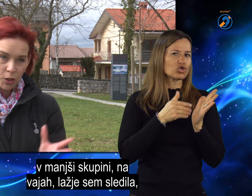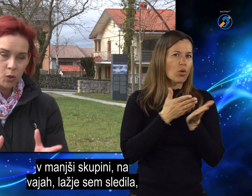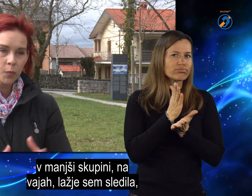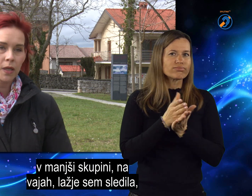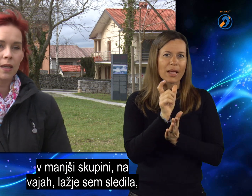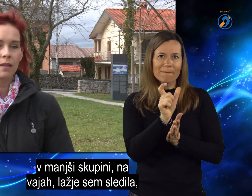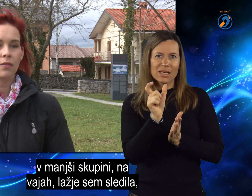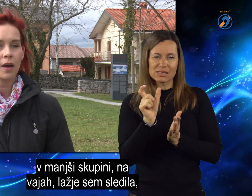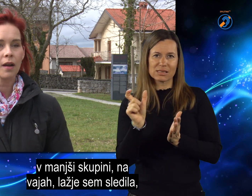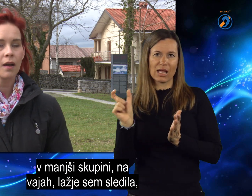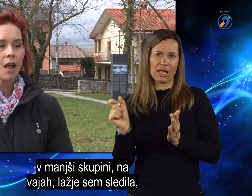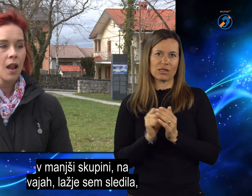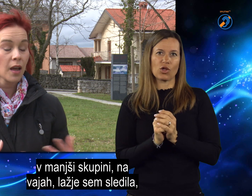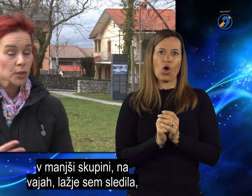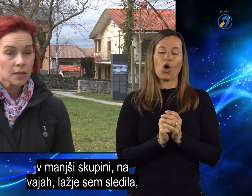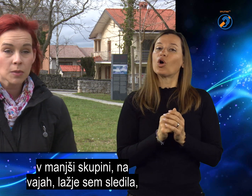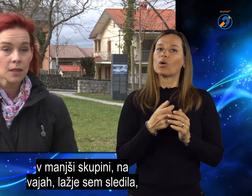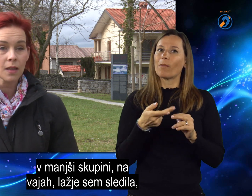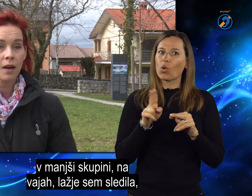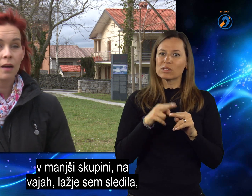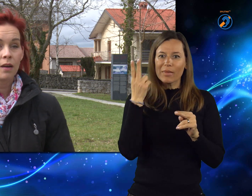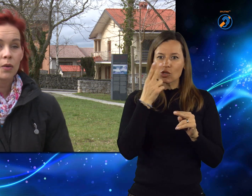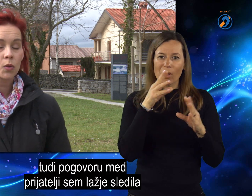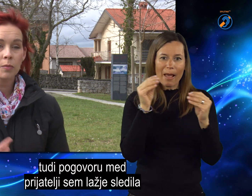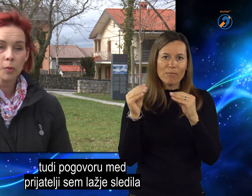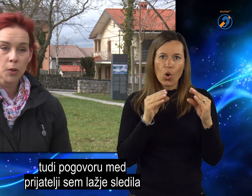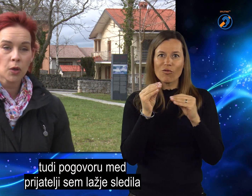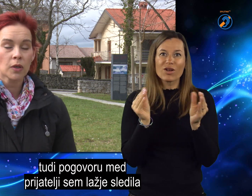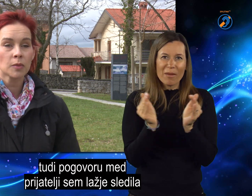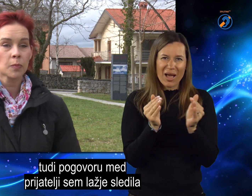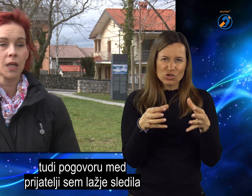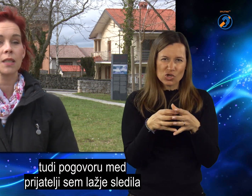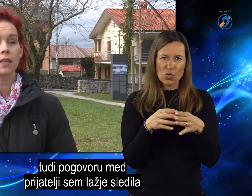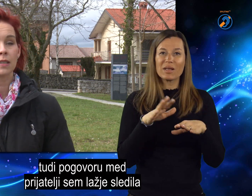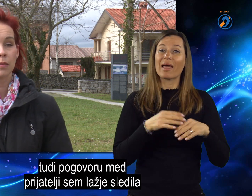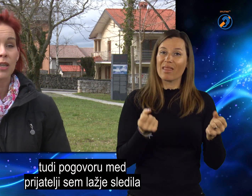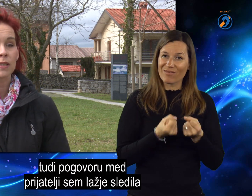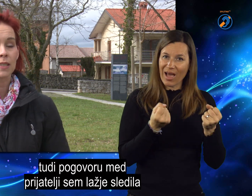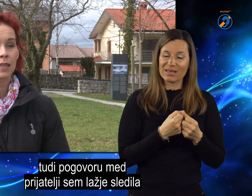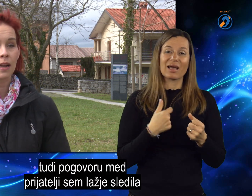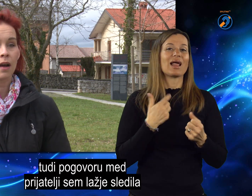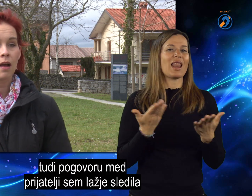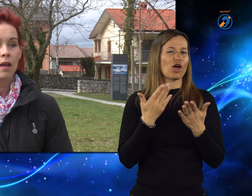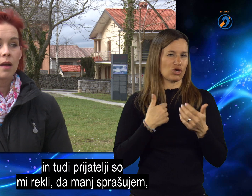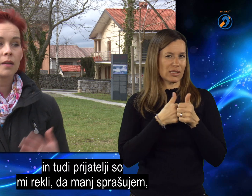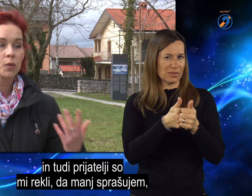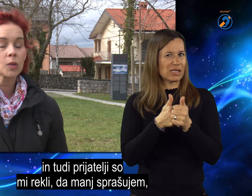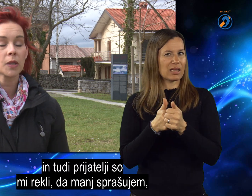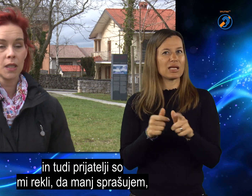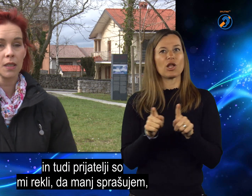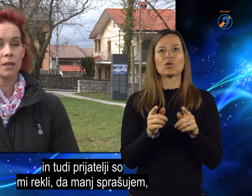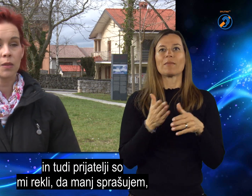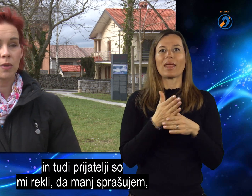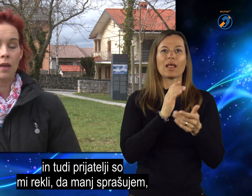v manjši skupini, na vajah. Našla sem sredino, tudi med pogovorom s prijatelji sem našla sredino in